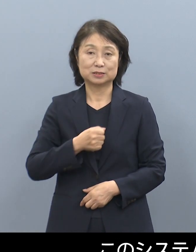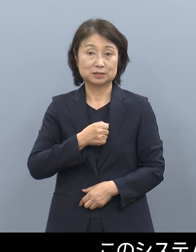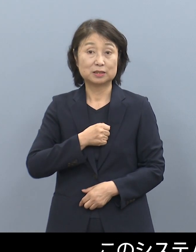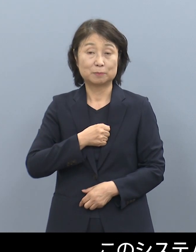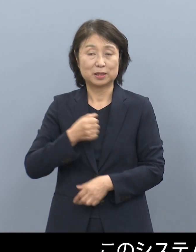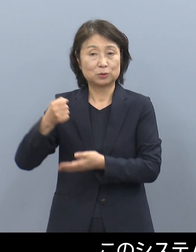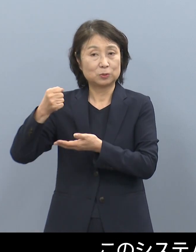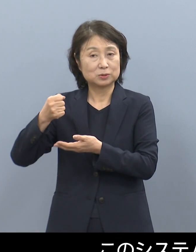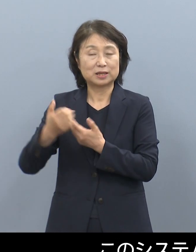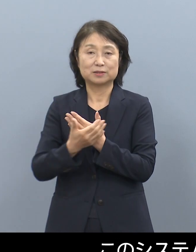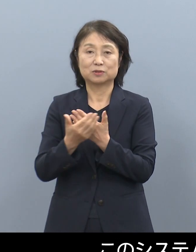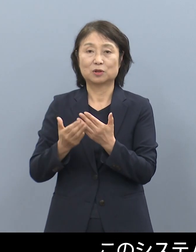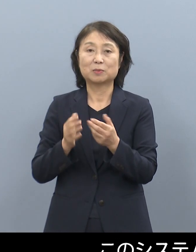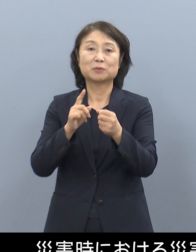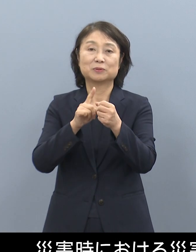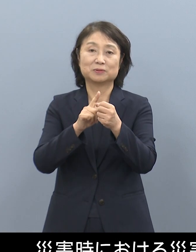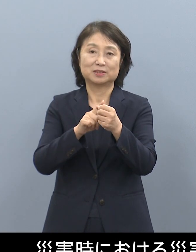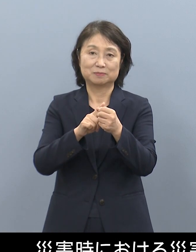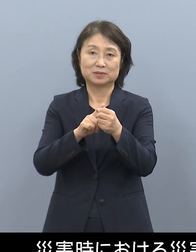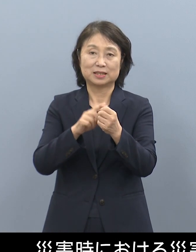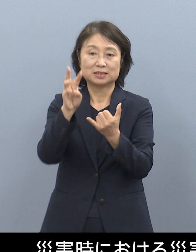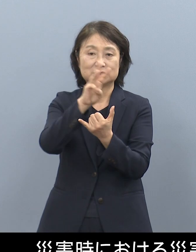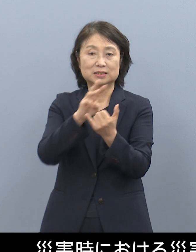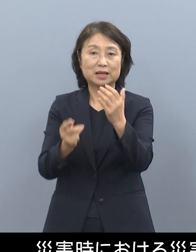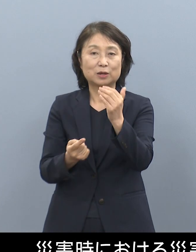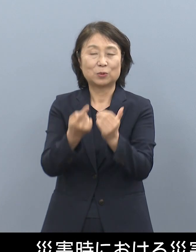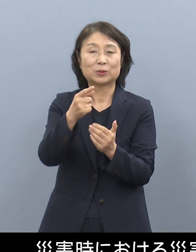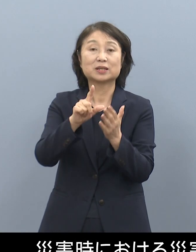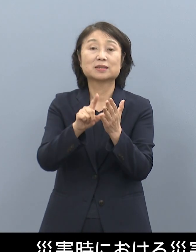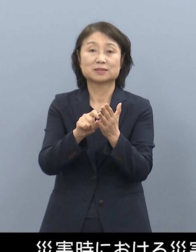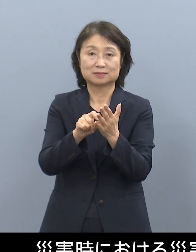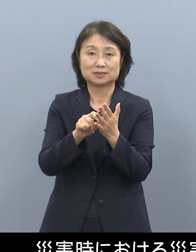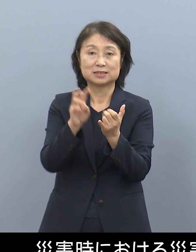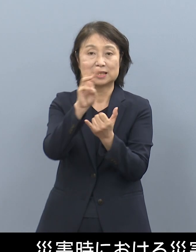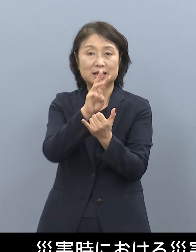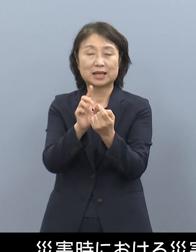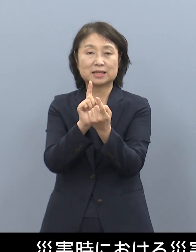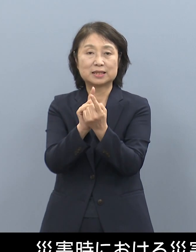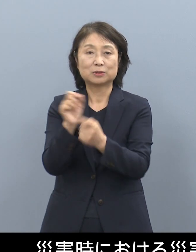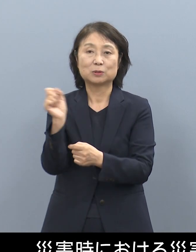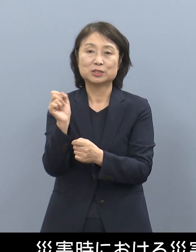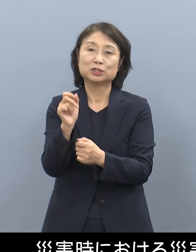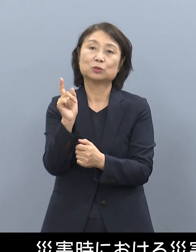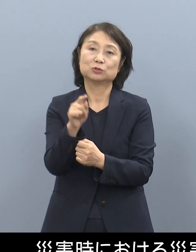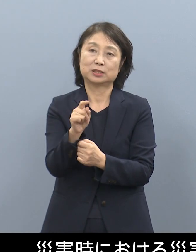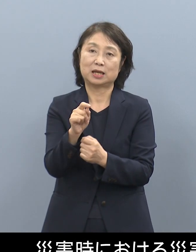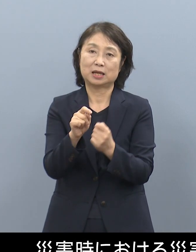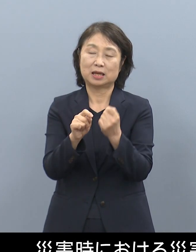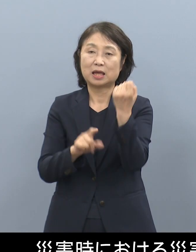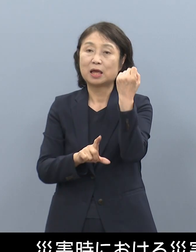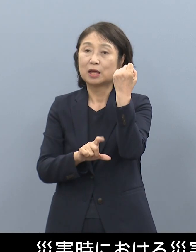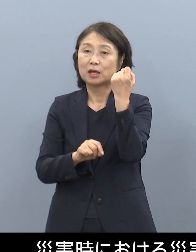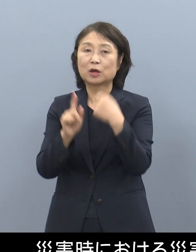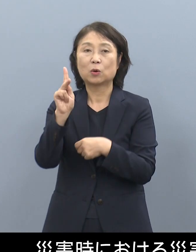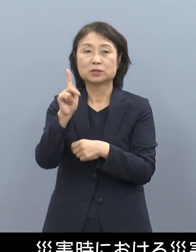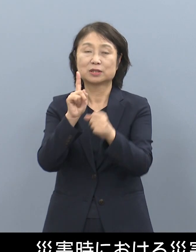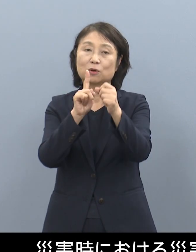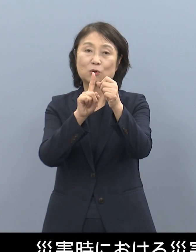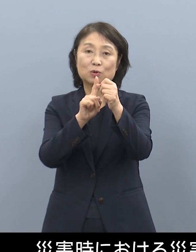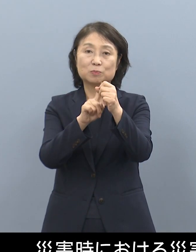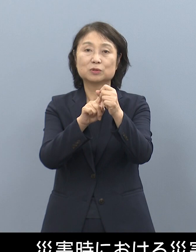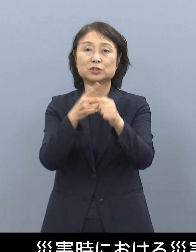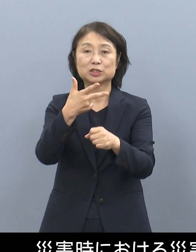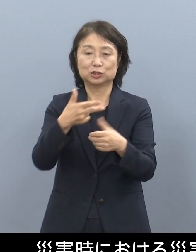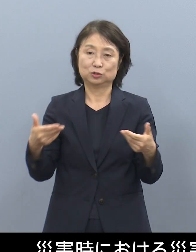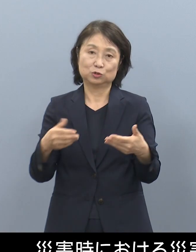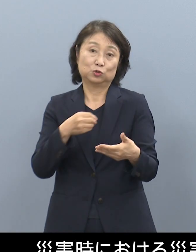と財産を守るため、災害時における災害対応の迅速化効率化を目的に市